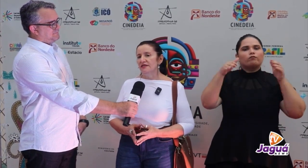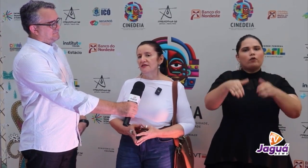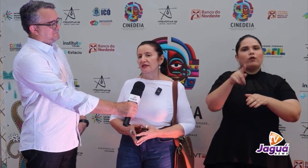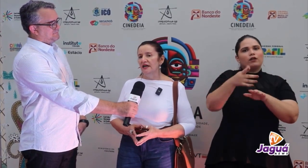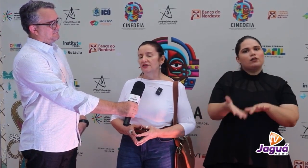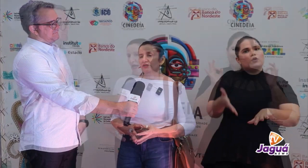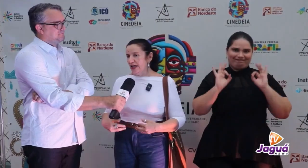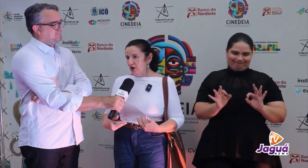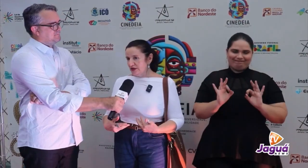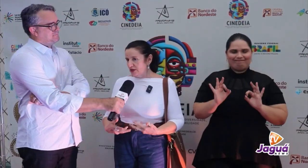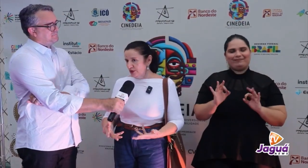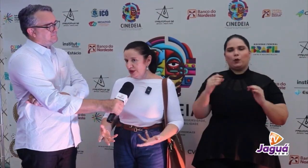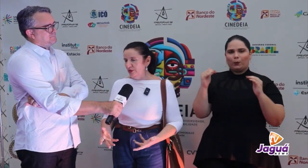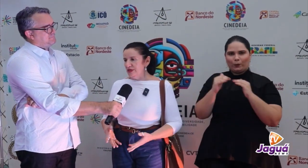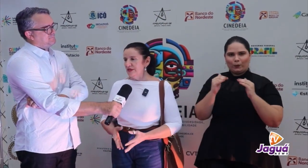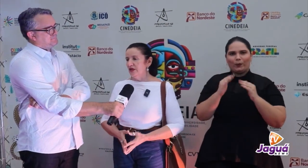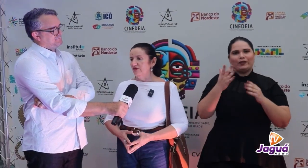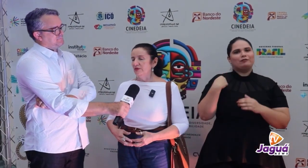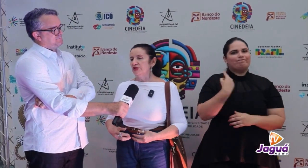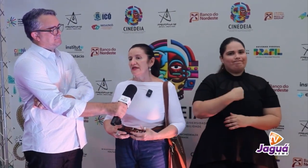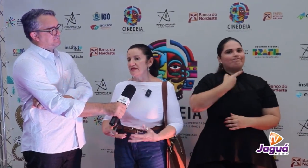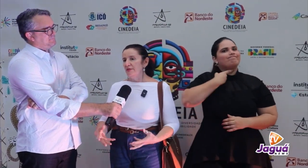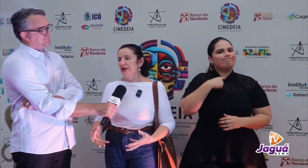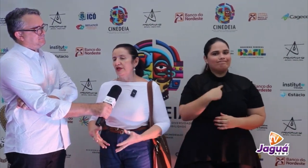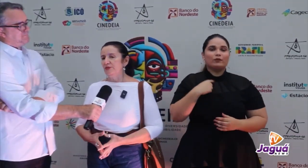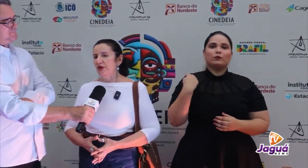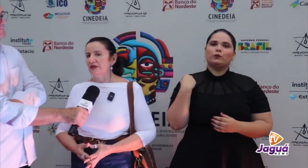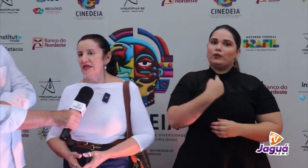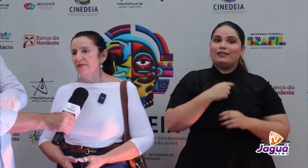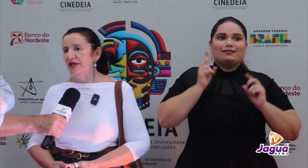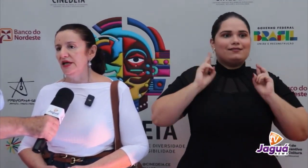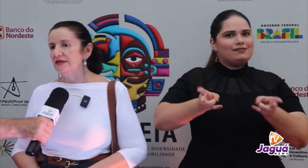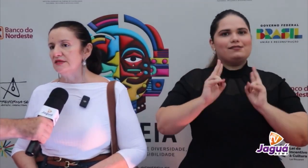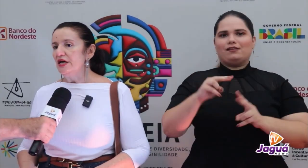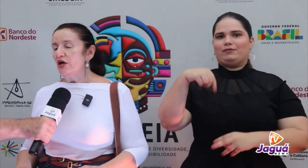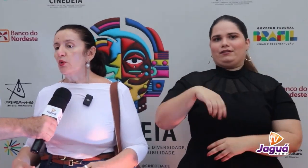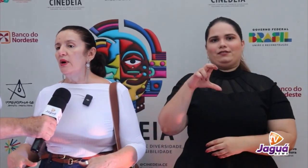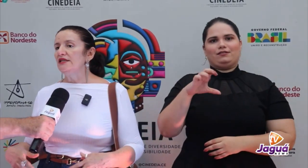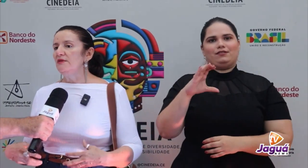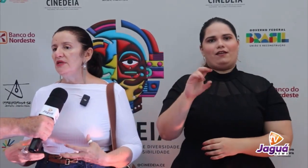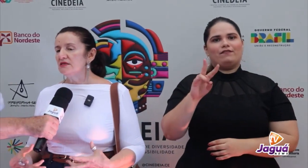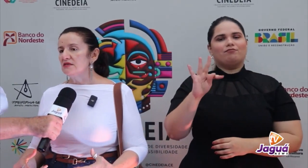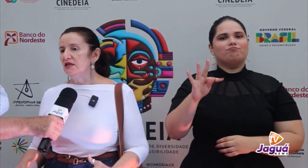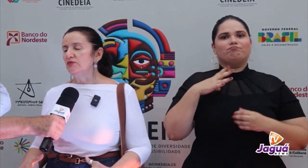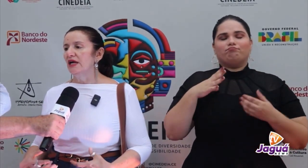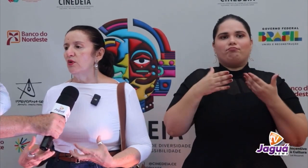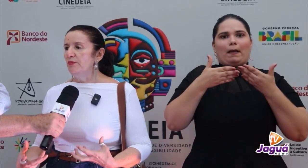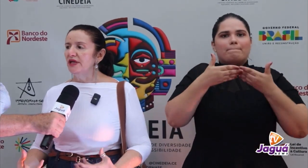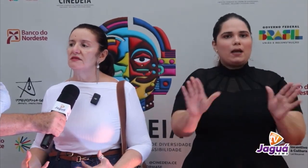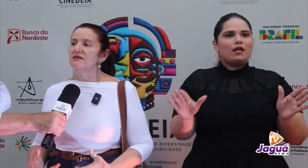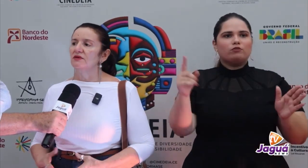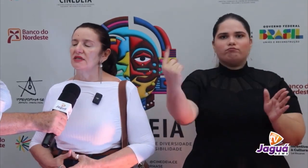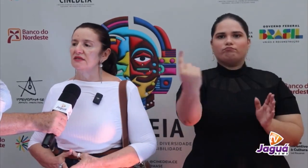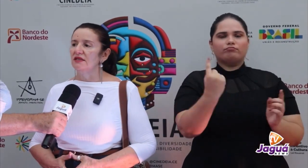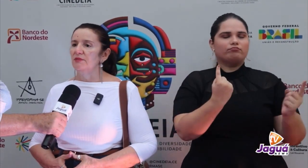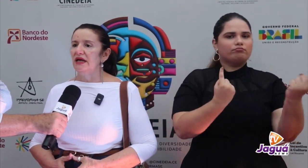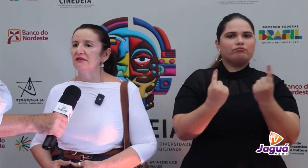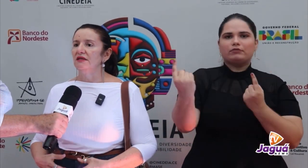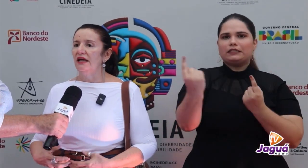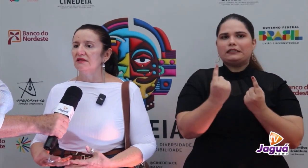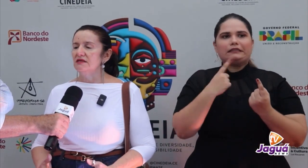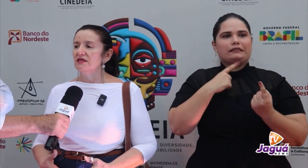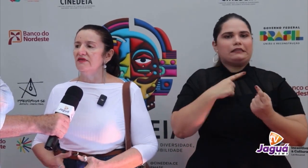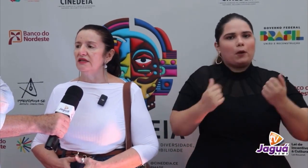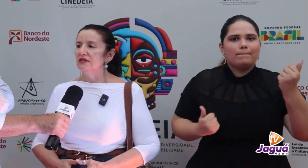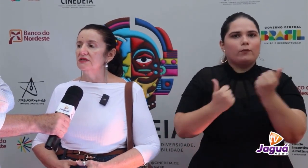naturalmente, diversidade. É a nossa contribuição, vamos estar sempre aqui de portas abertas com a dimensão e a compreensão dessa